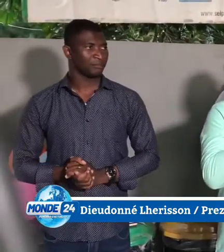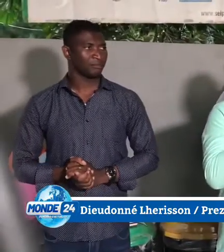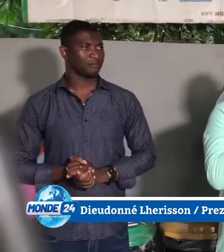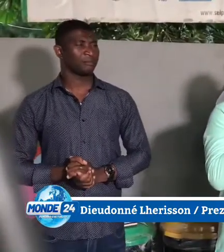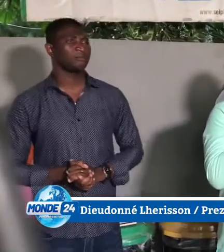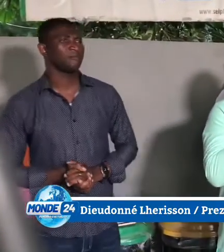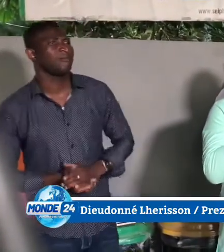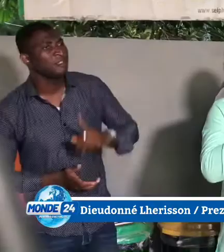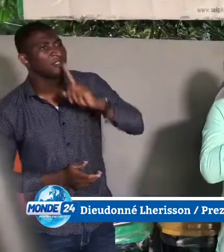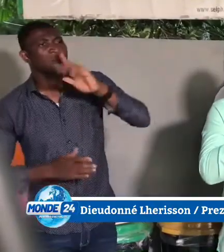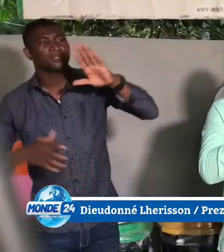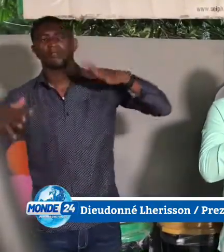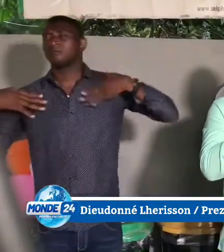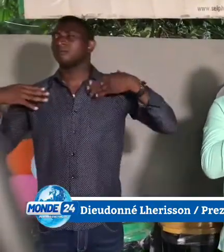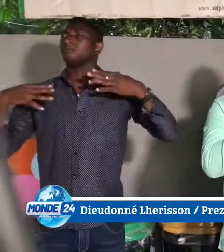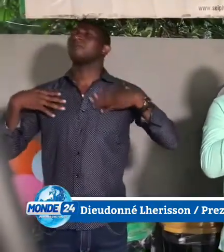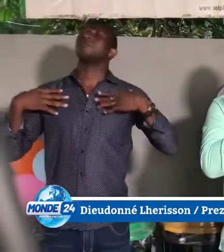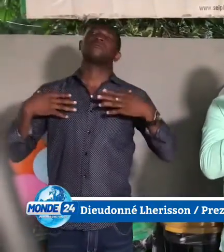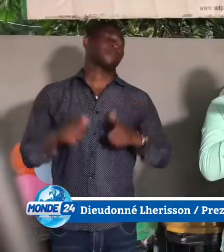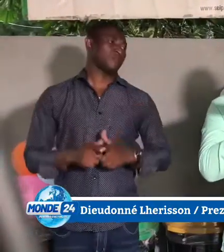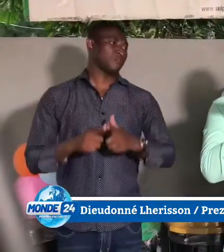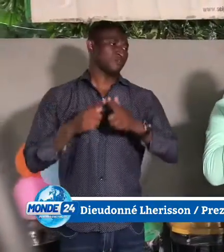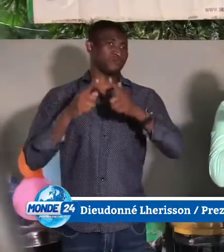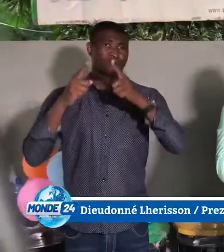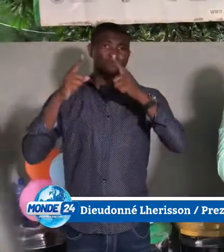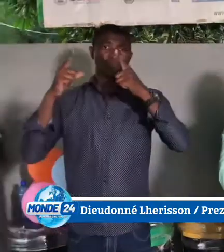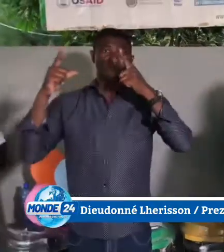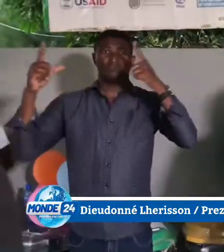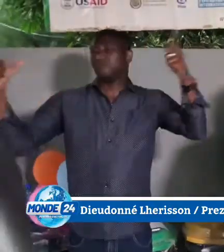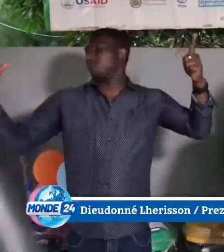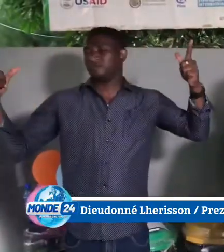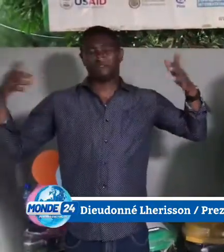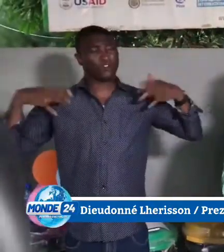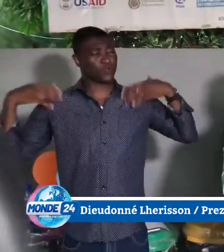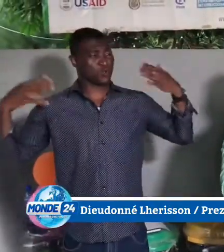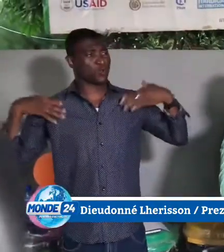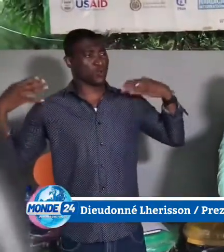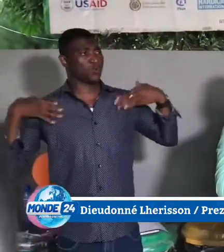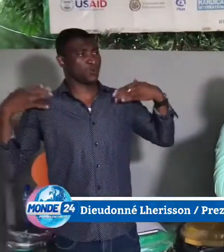C'est plaisir gros la contentement.